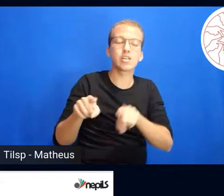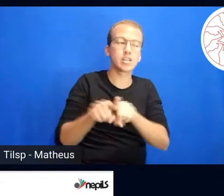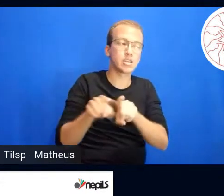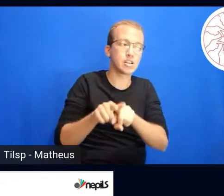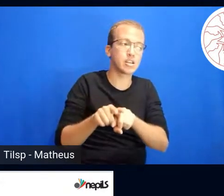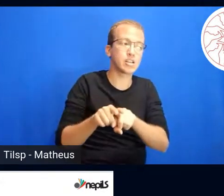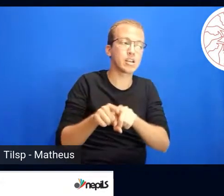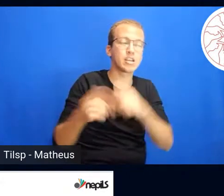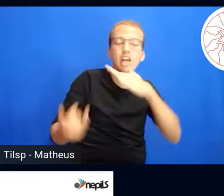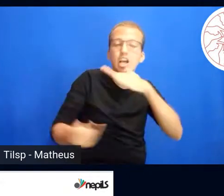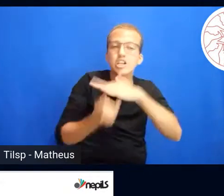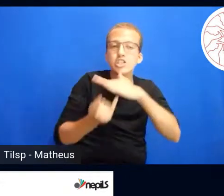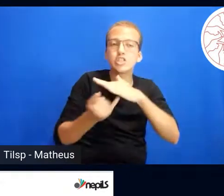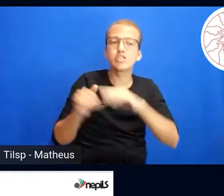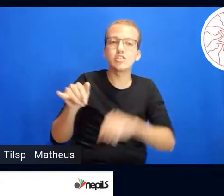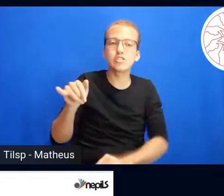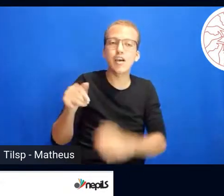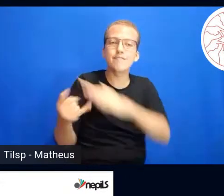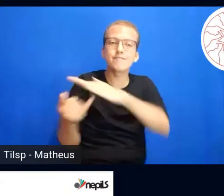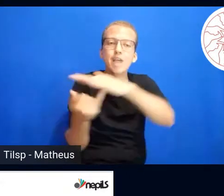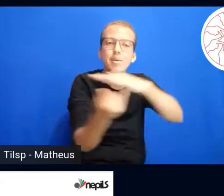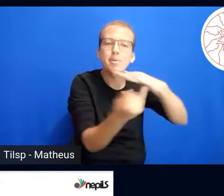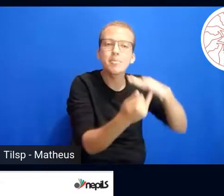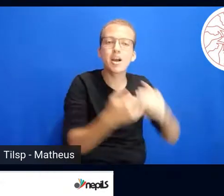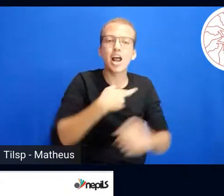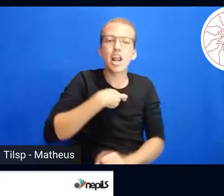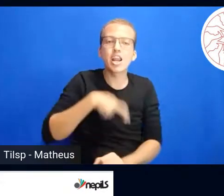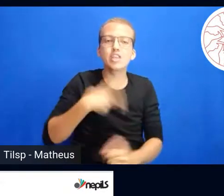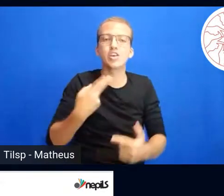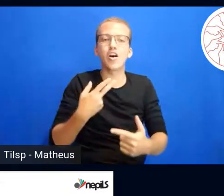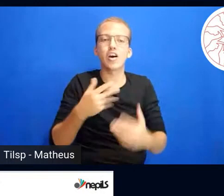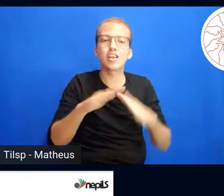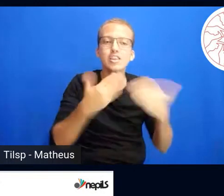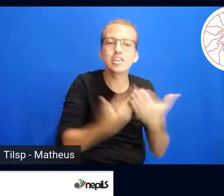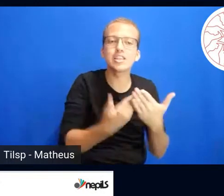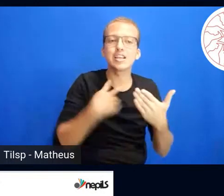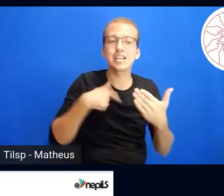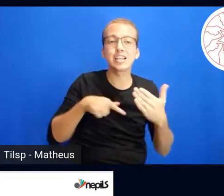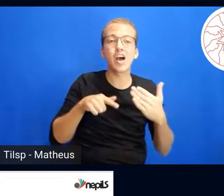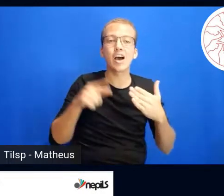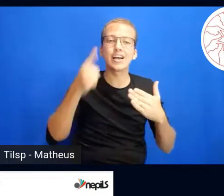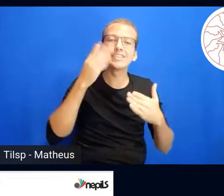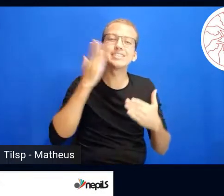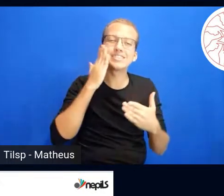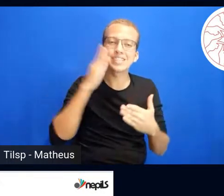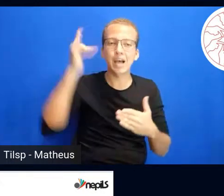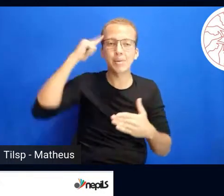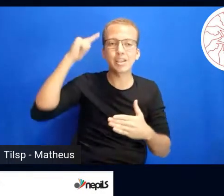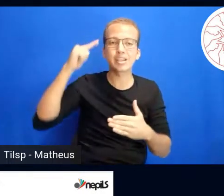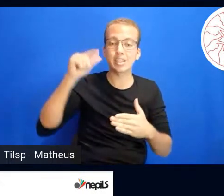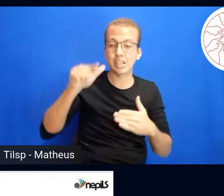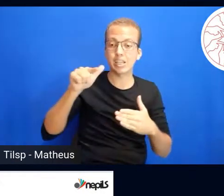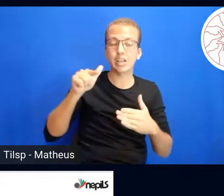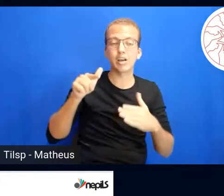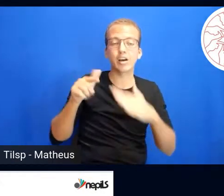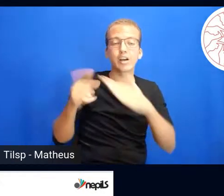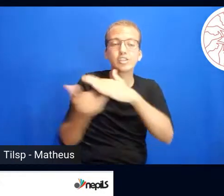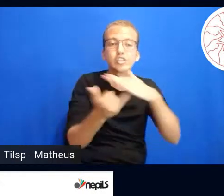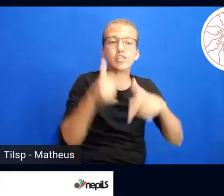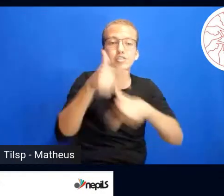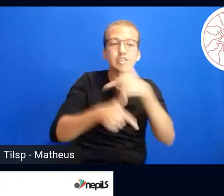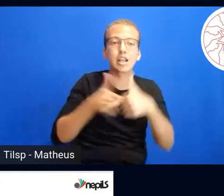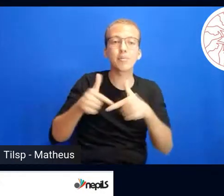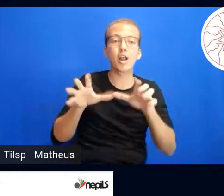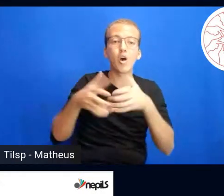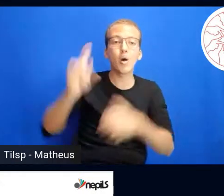instituições religiosas, em outros lugares, o uso da imagem está registrada como eh associação à imagem, associação